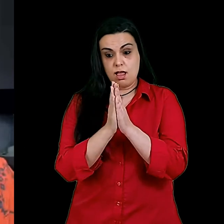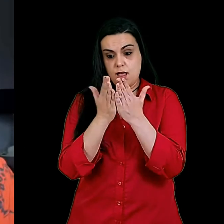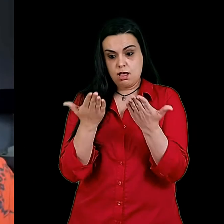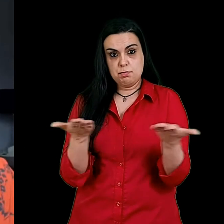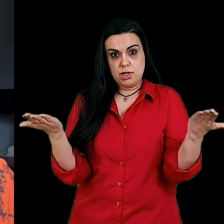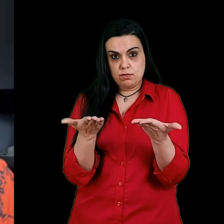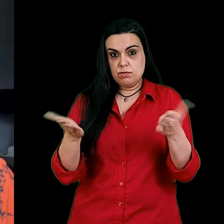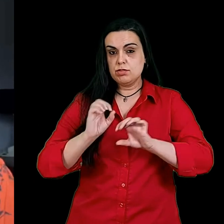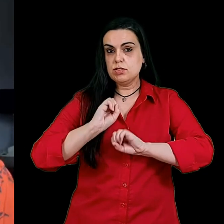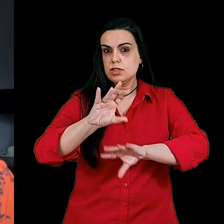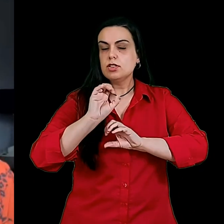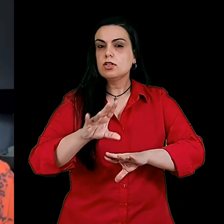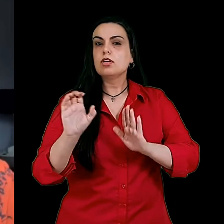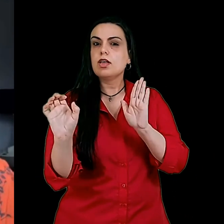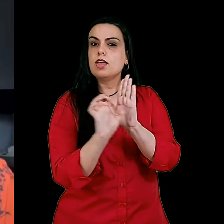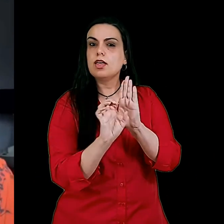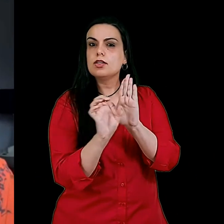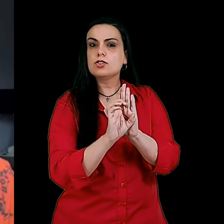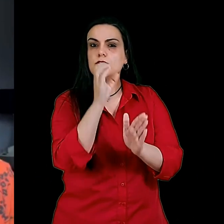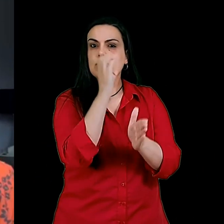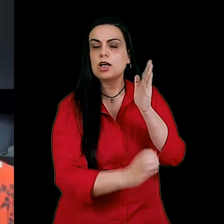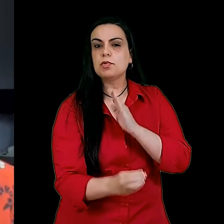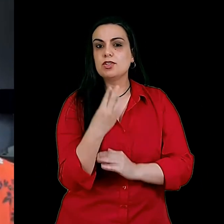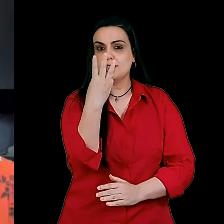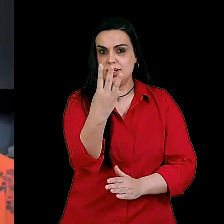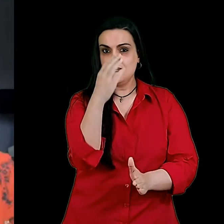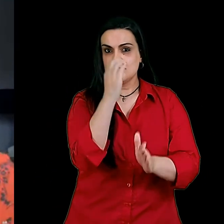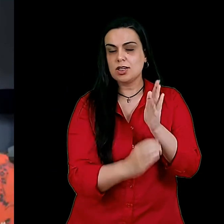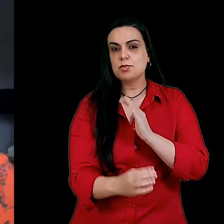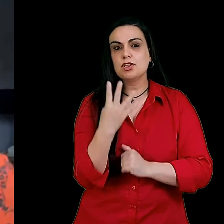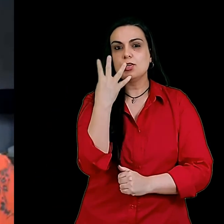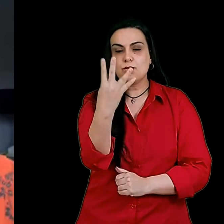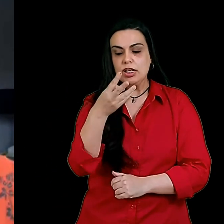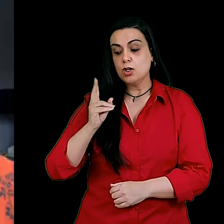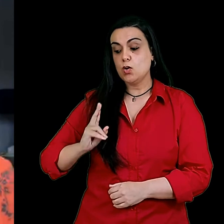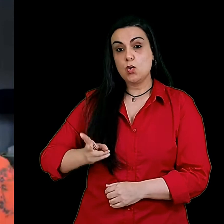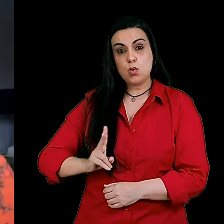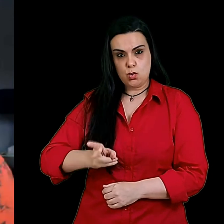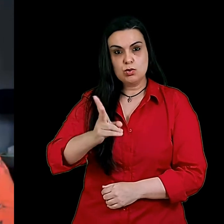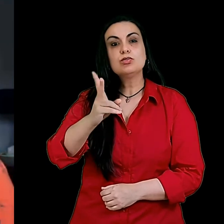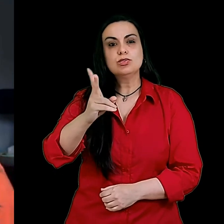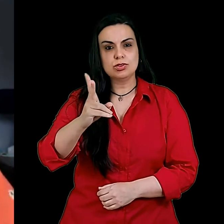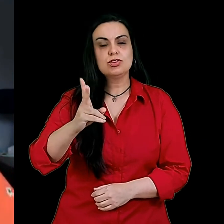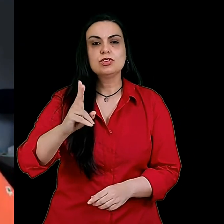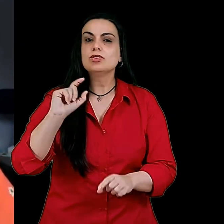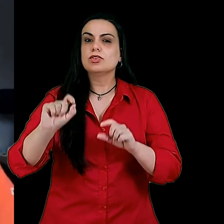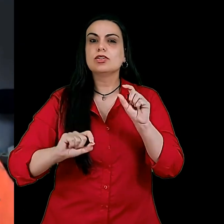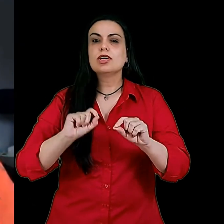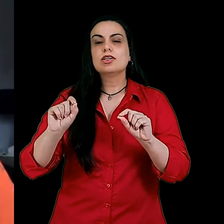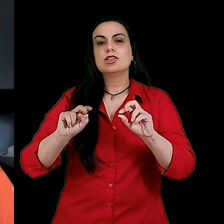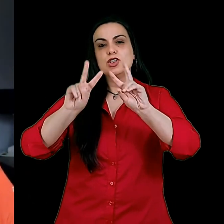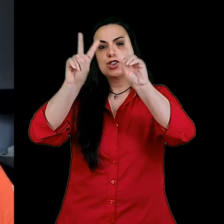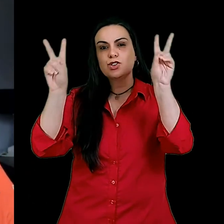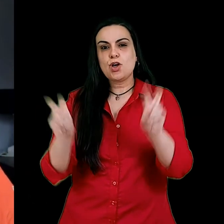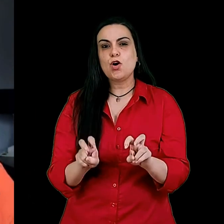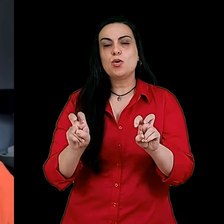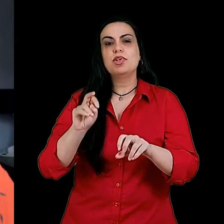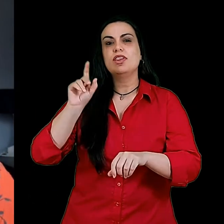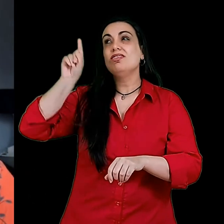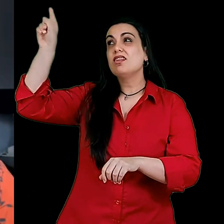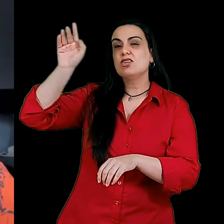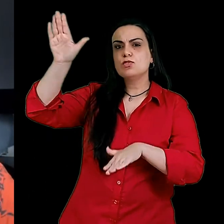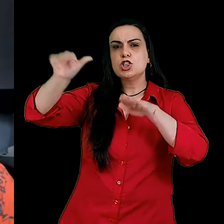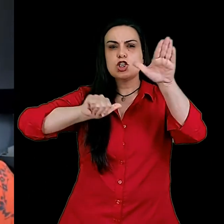A palavra de hoje está baseada em Êxodo capítulo 3 e 4, dando continuidade e prosseguimento a essa parte